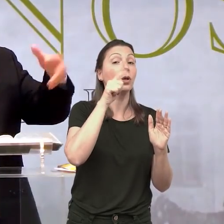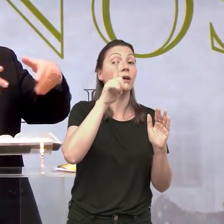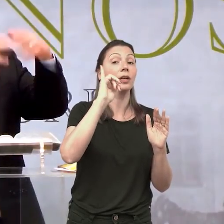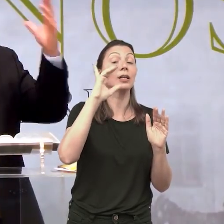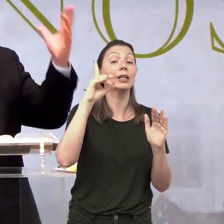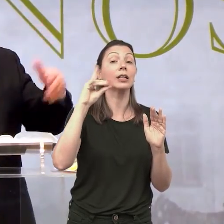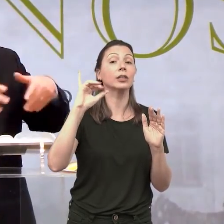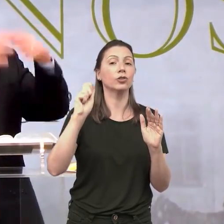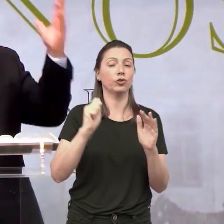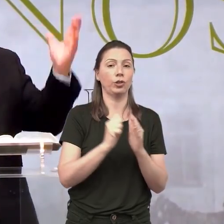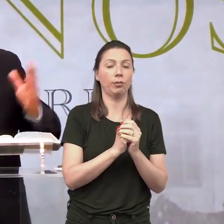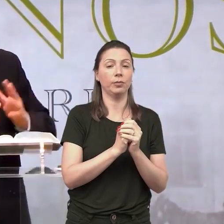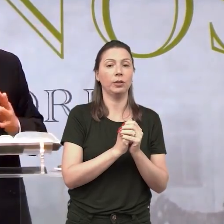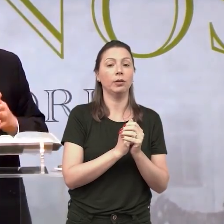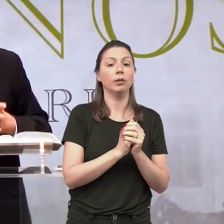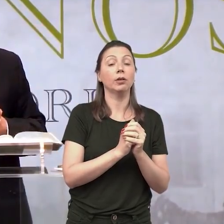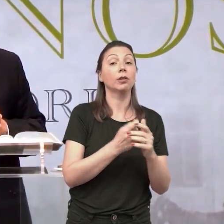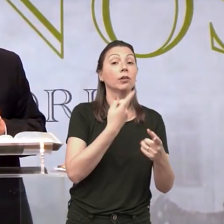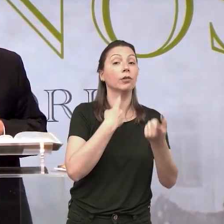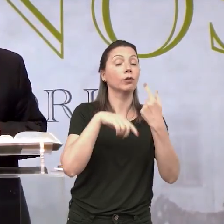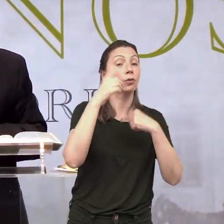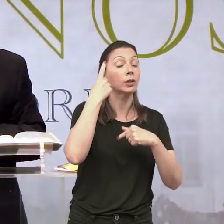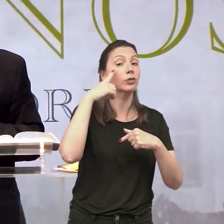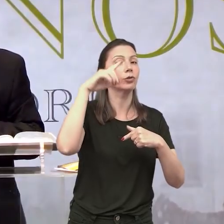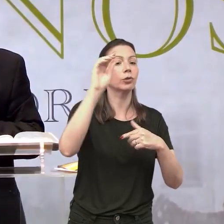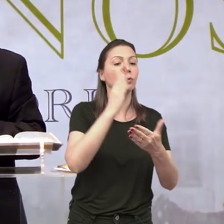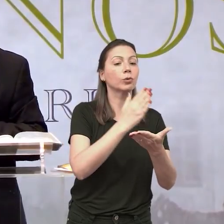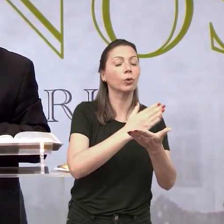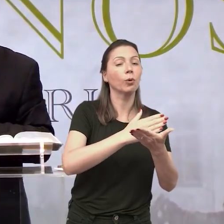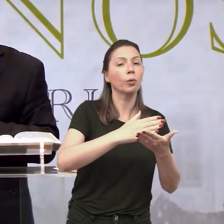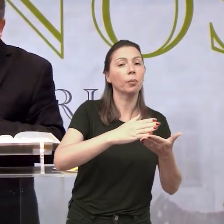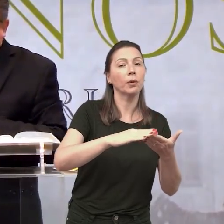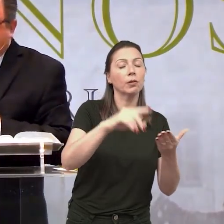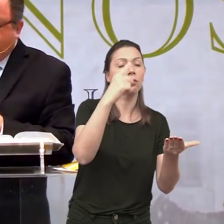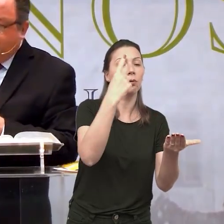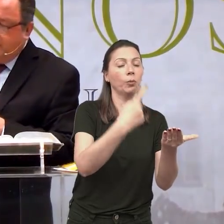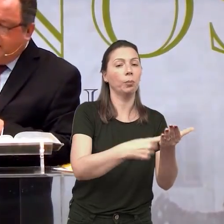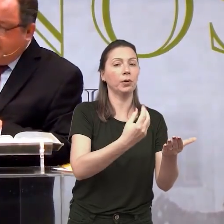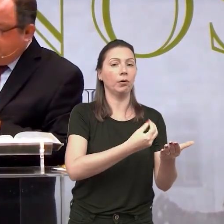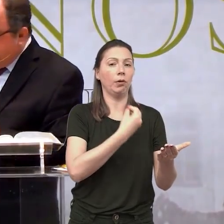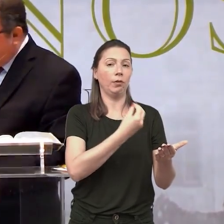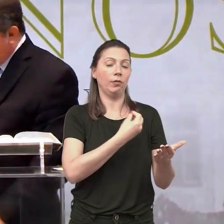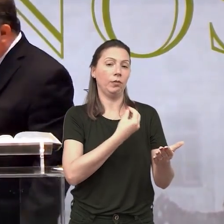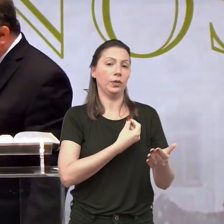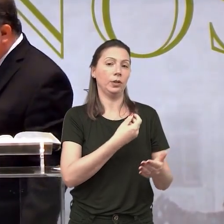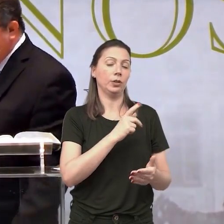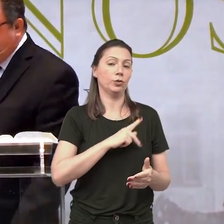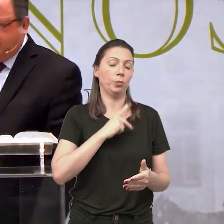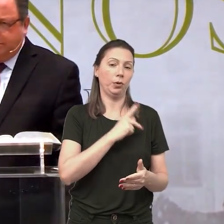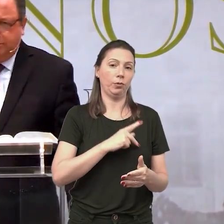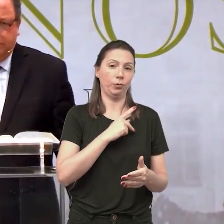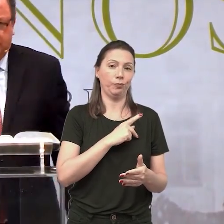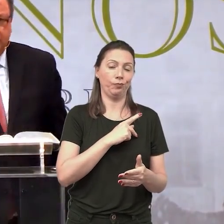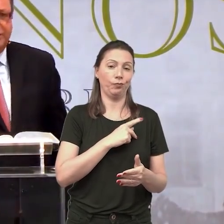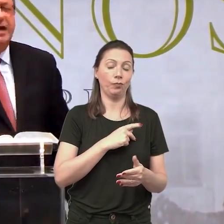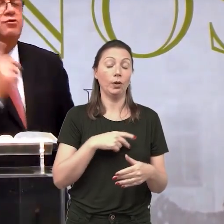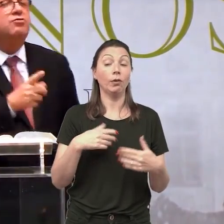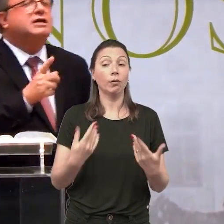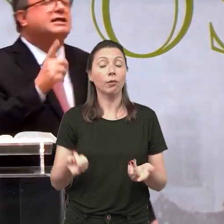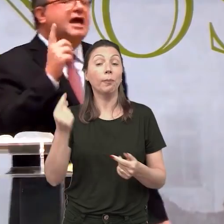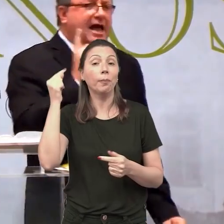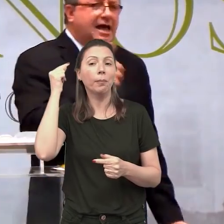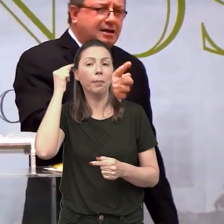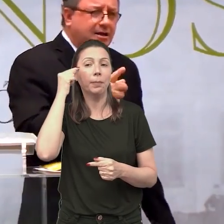vai, a vontade de Deus vai se realizando na vida dele. Então, pense bem,